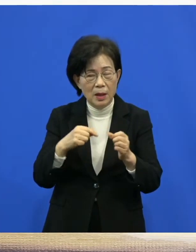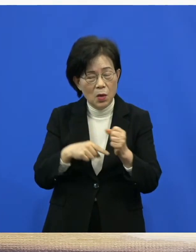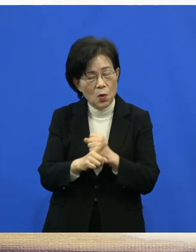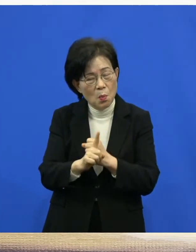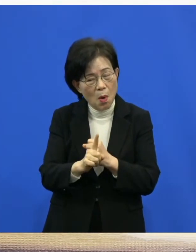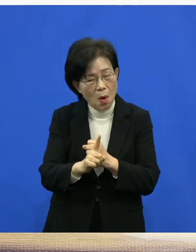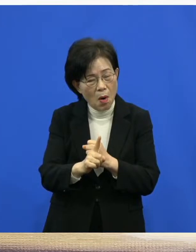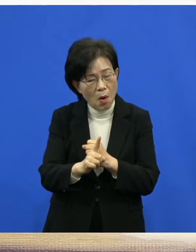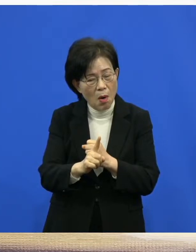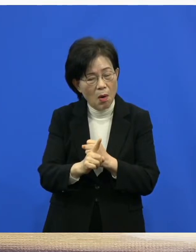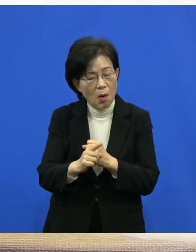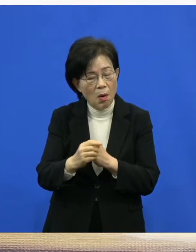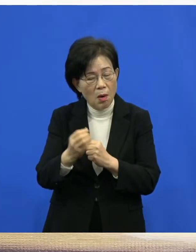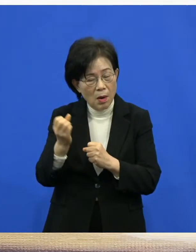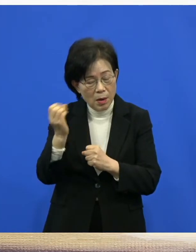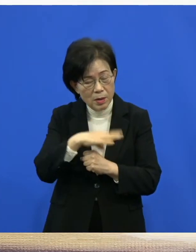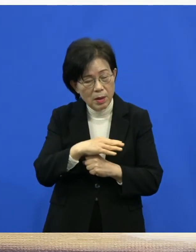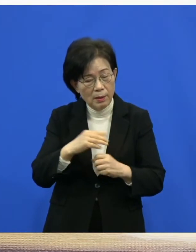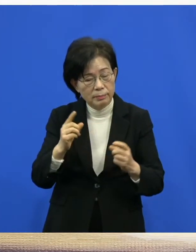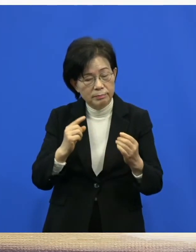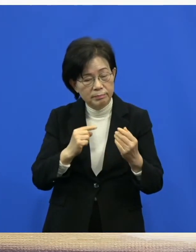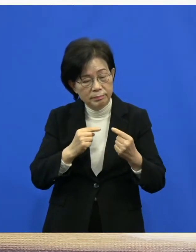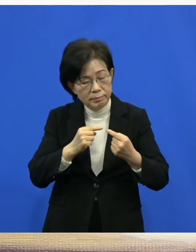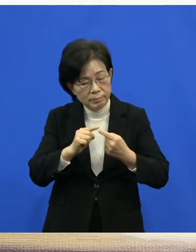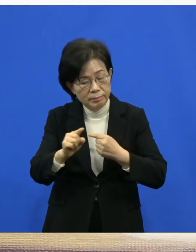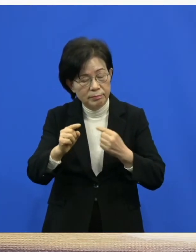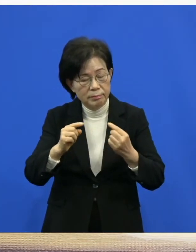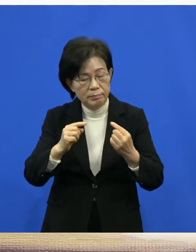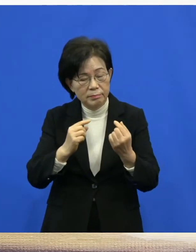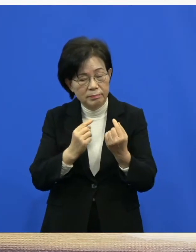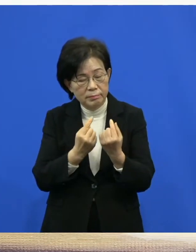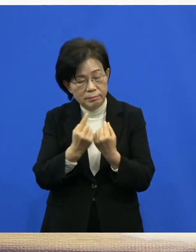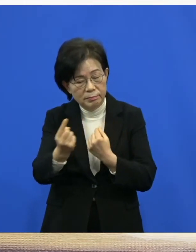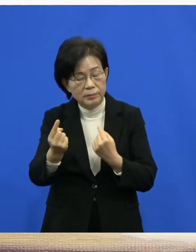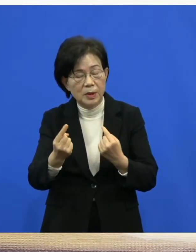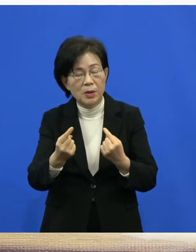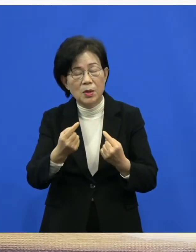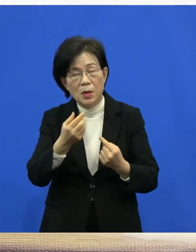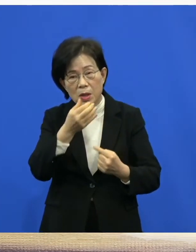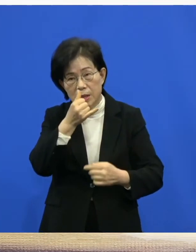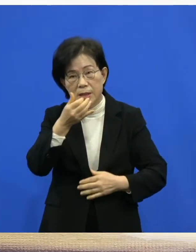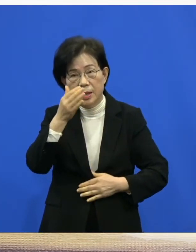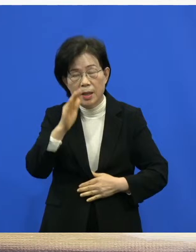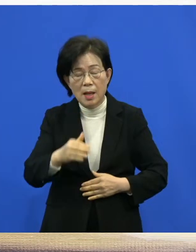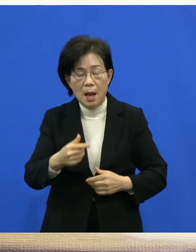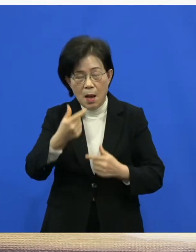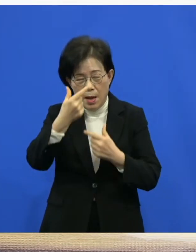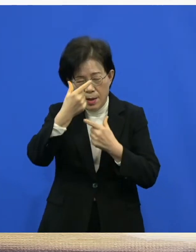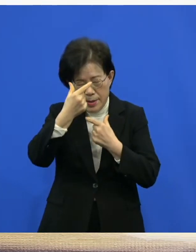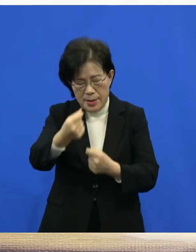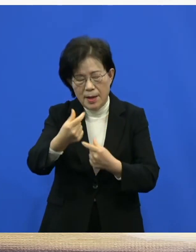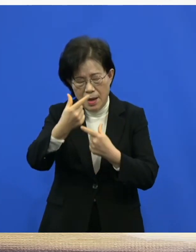스쳐 지나갈 수도 있었어요. 막 소름이 돋을 정도로 정확하게